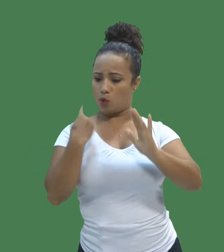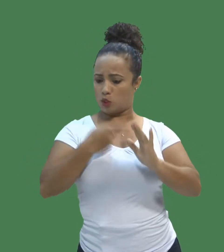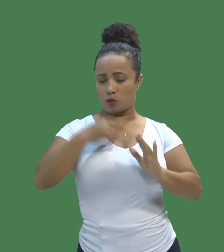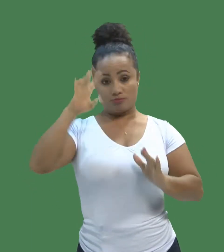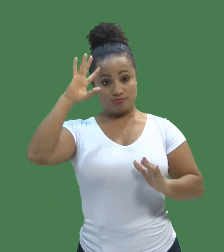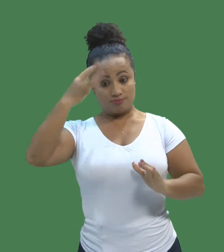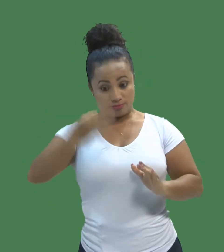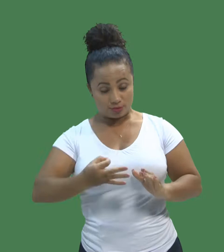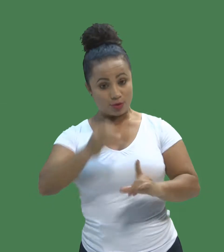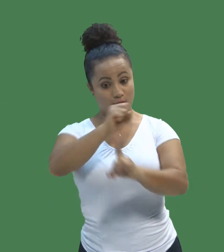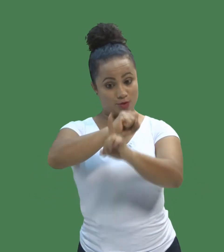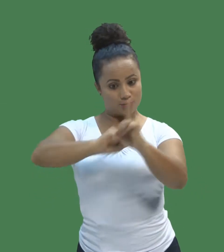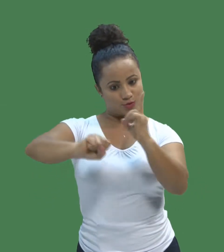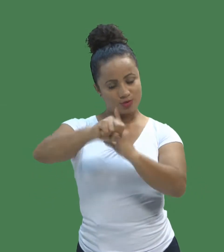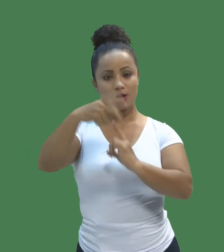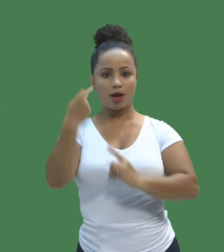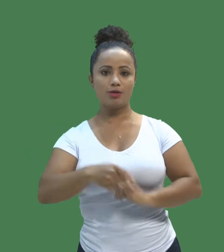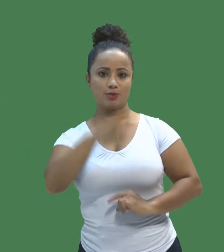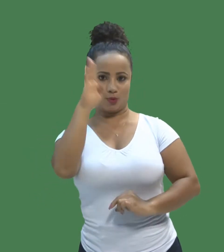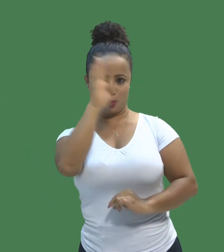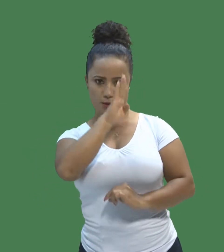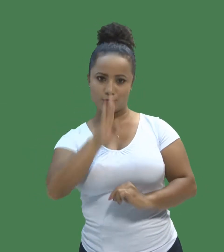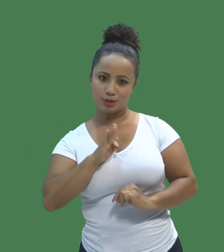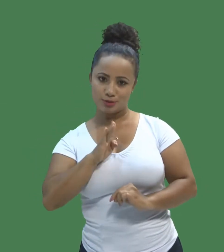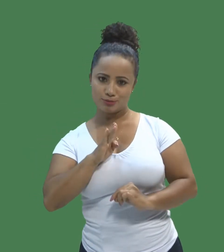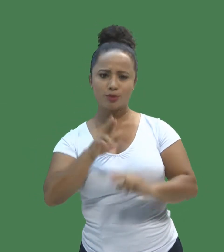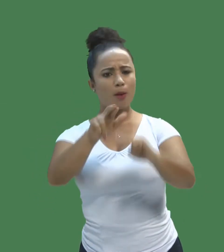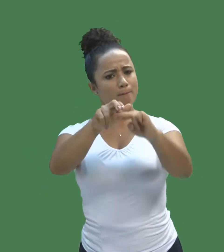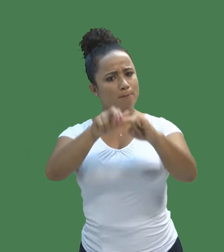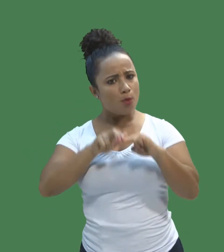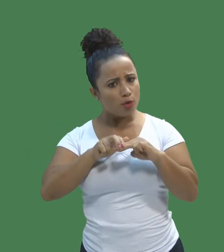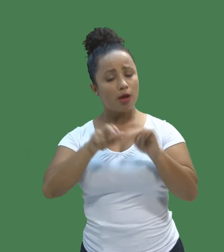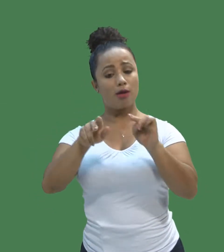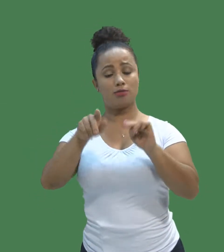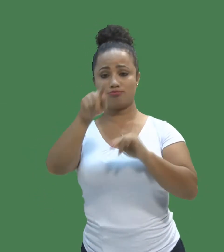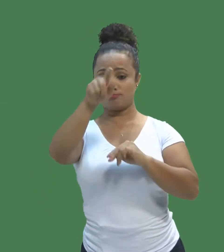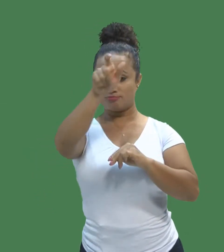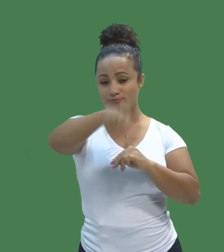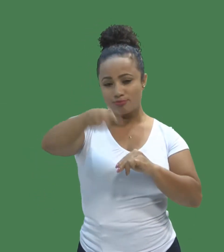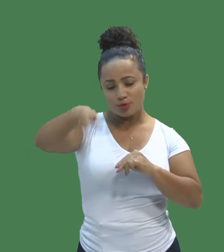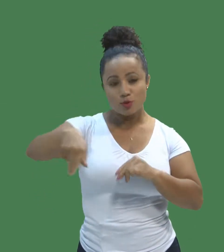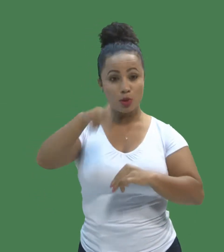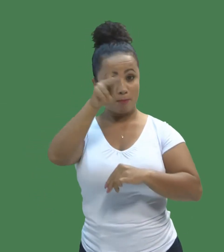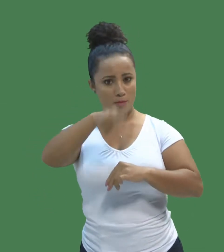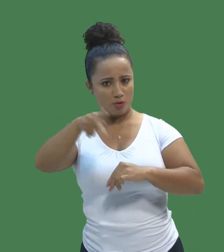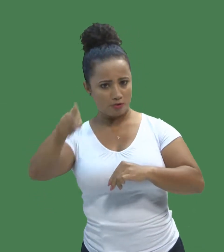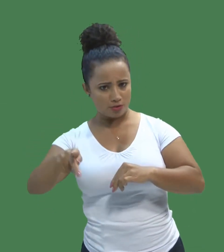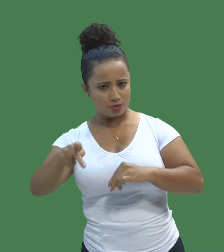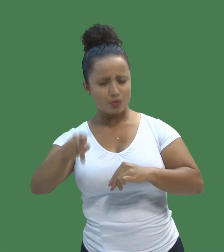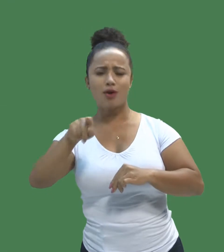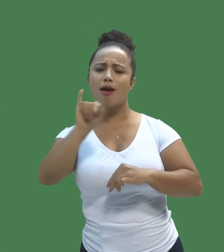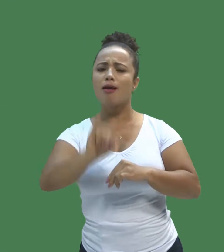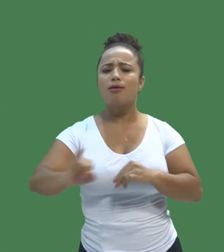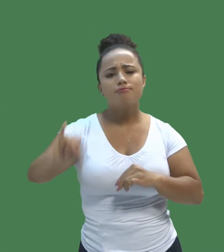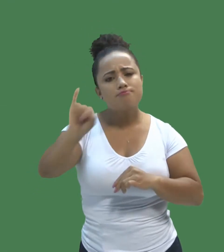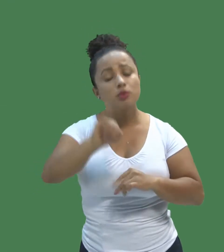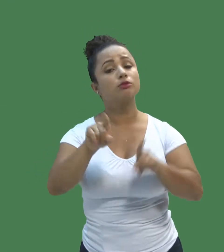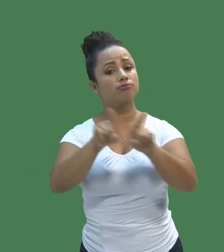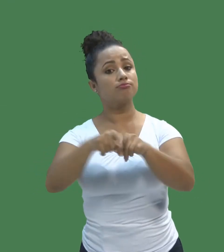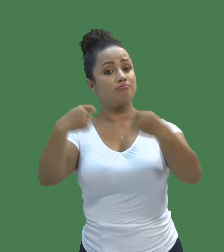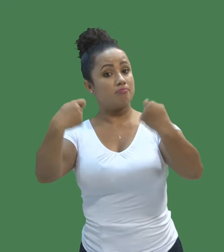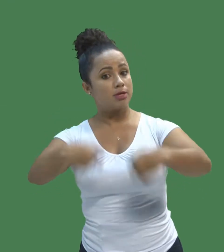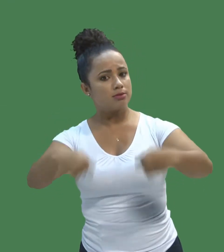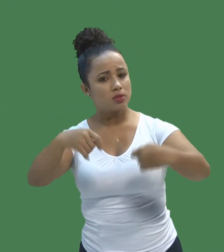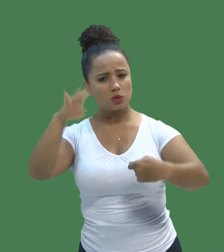história atual da sociedade brasileira. Por isso, aos professores se faz importante e